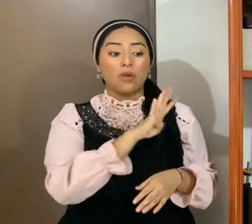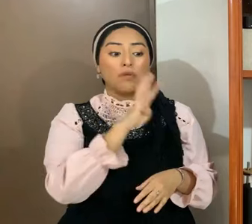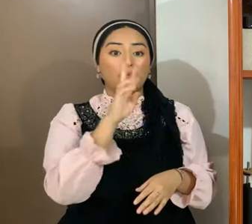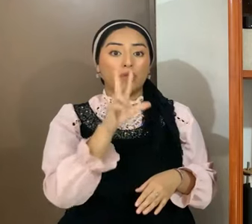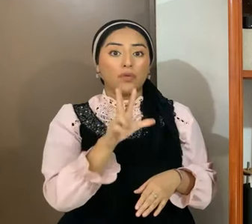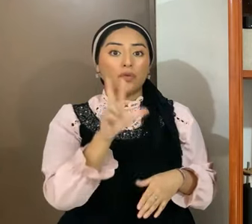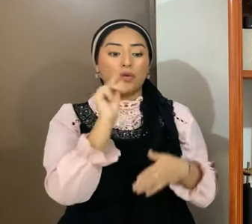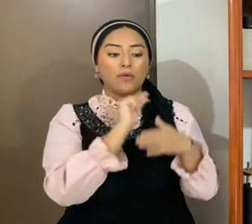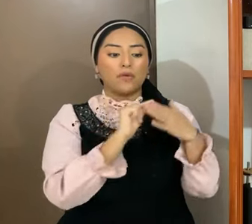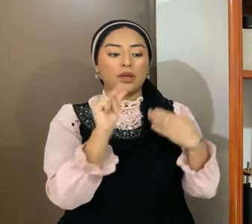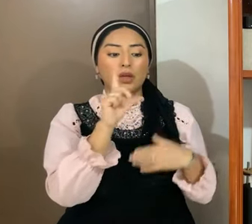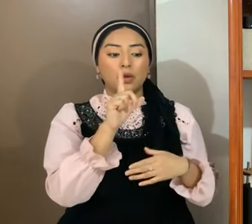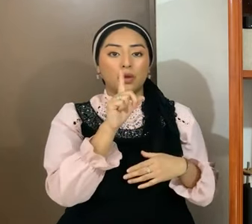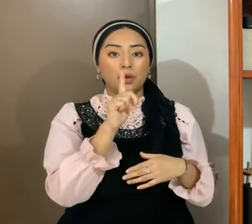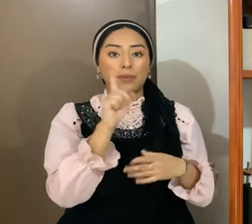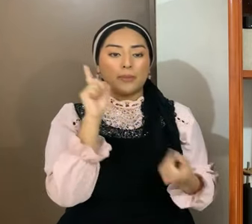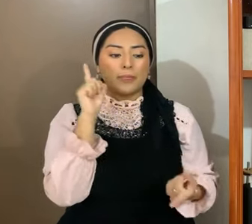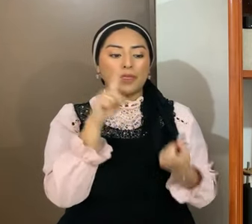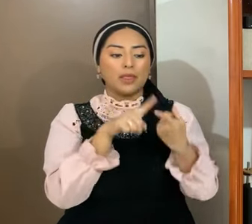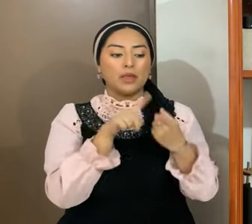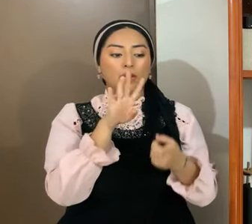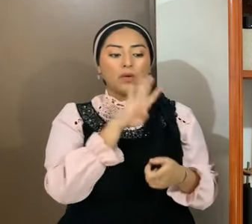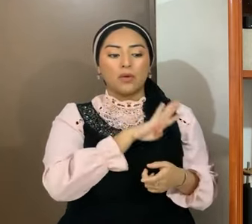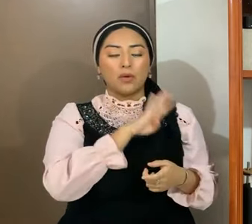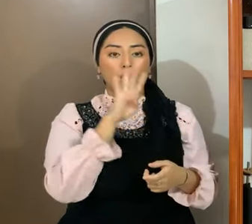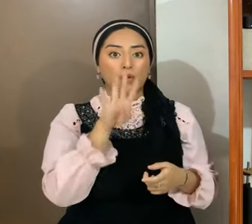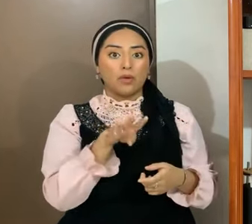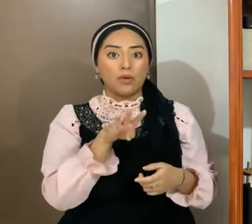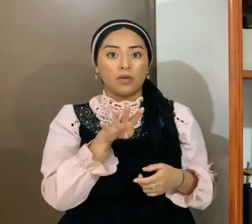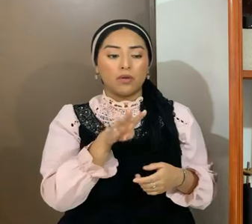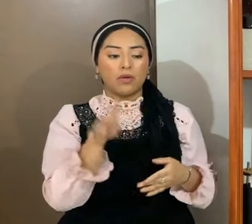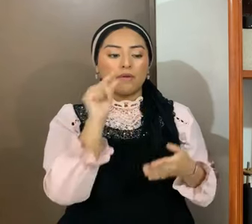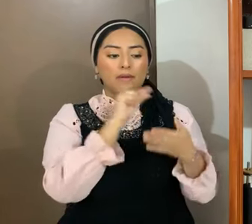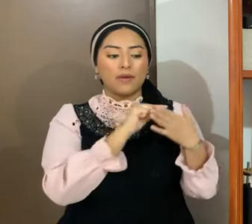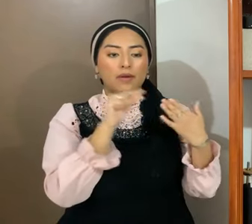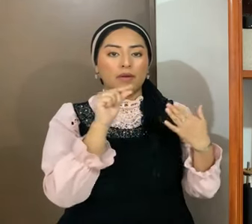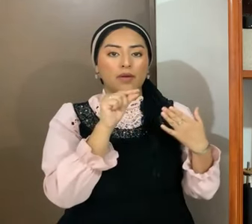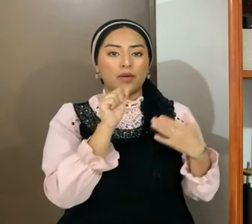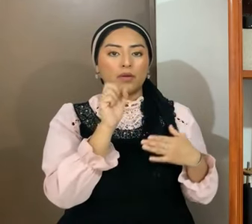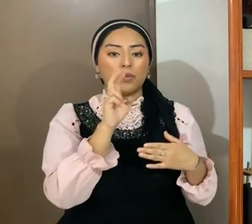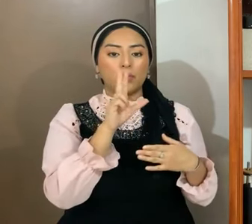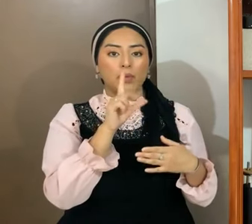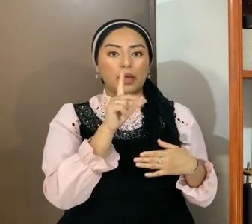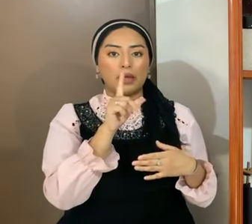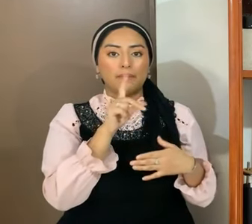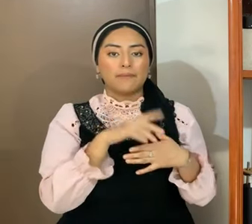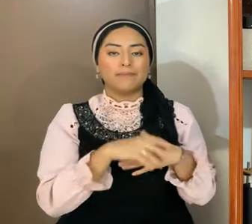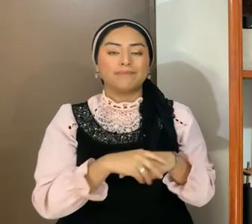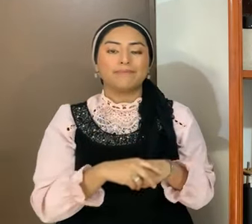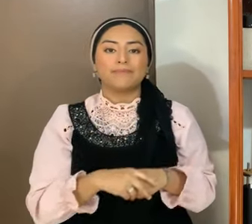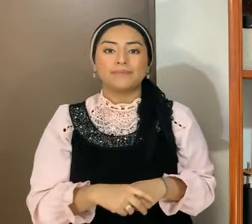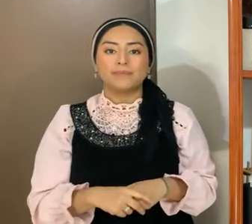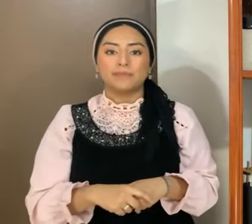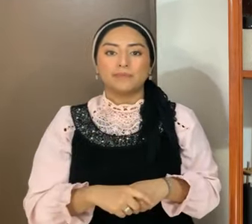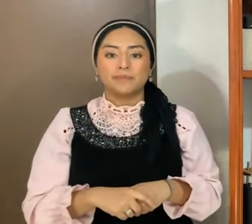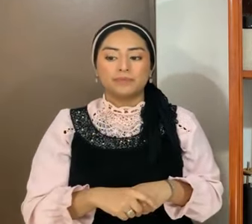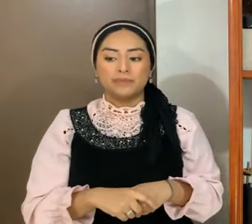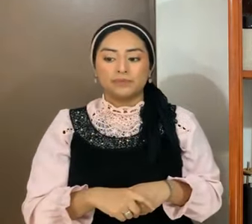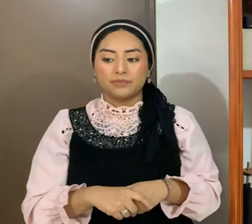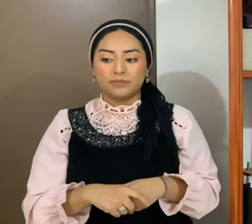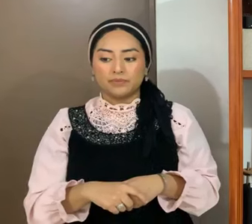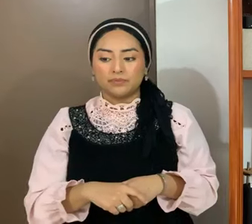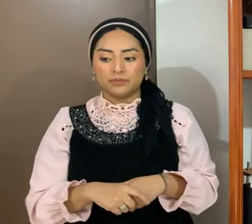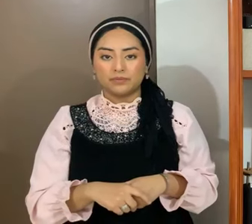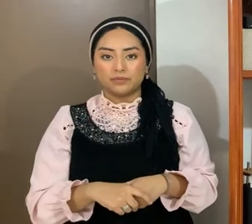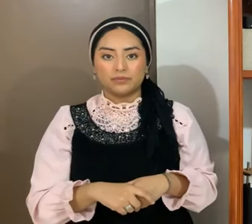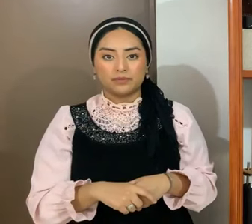43, verso 21, al 44, verso 23. Isaías